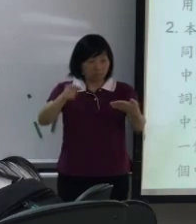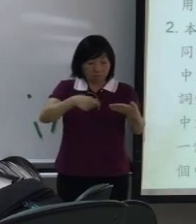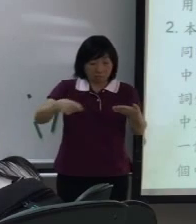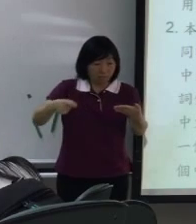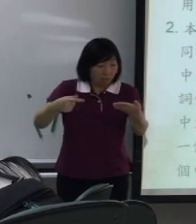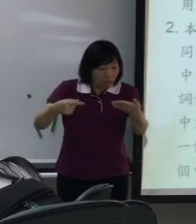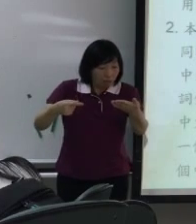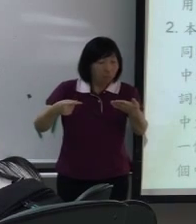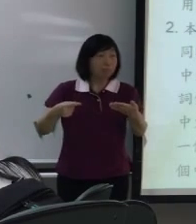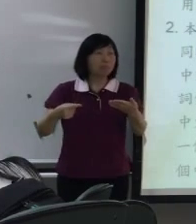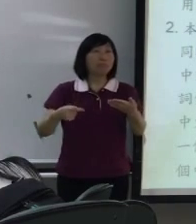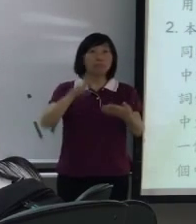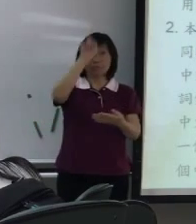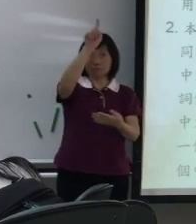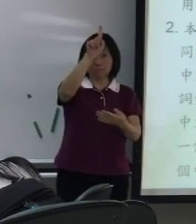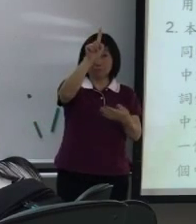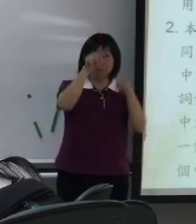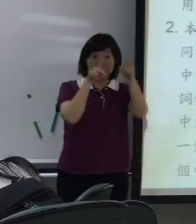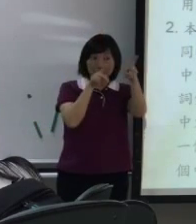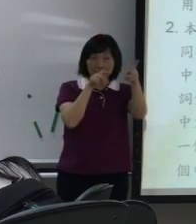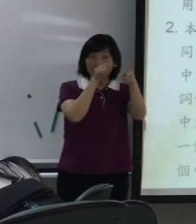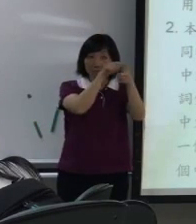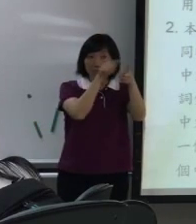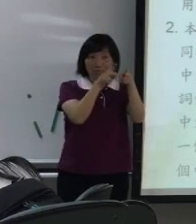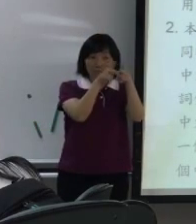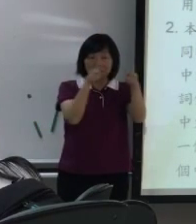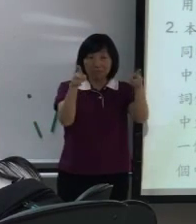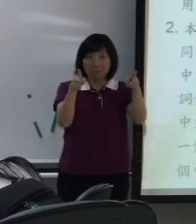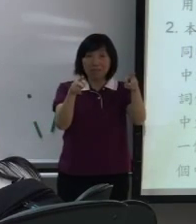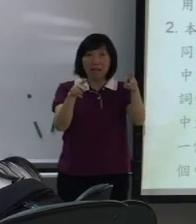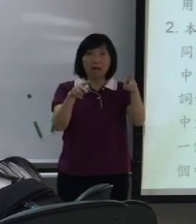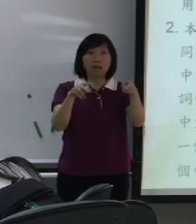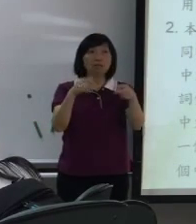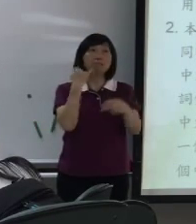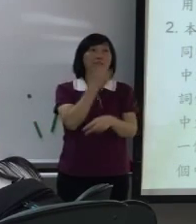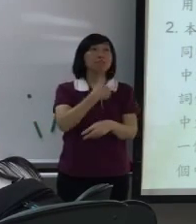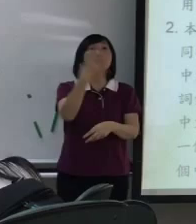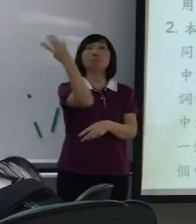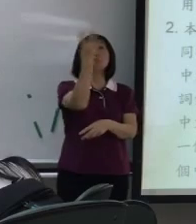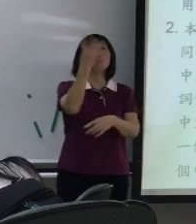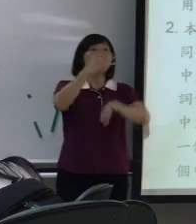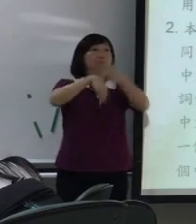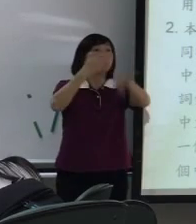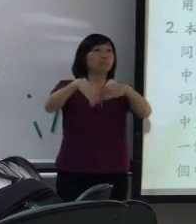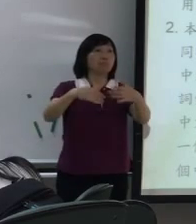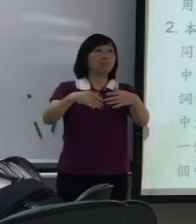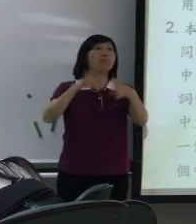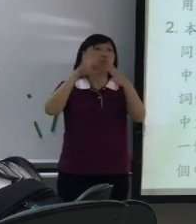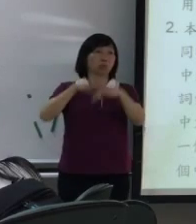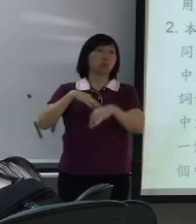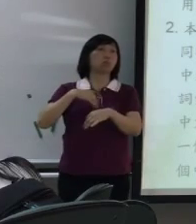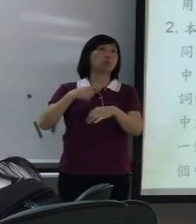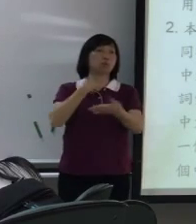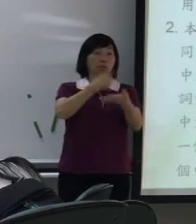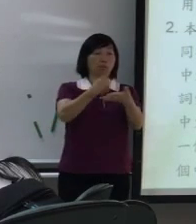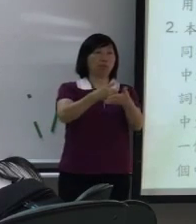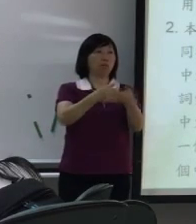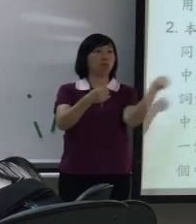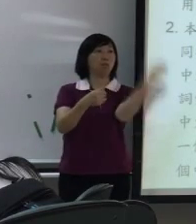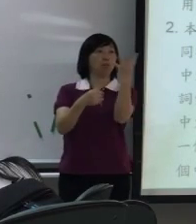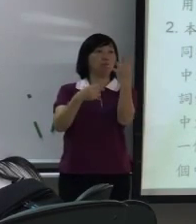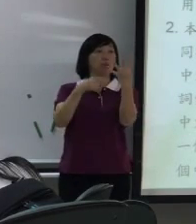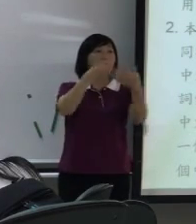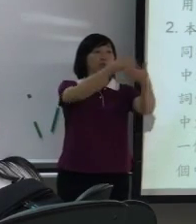候一个词汇有四种打法，我们就画四种